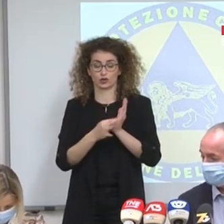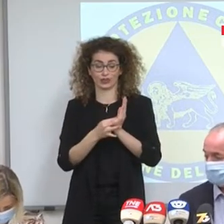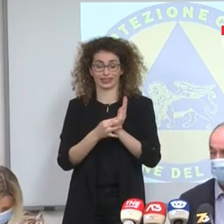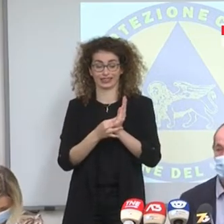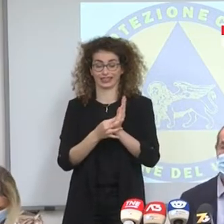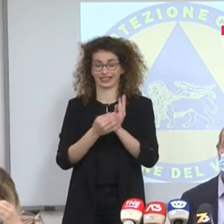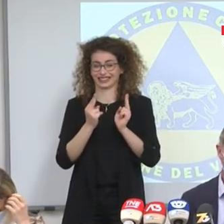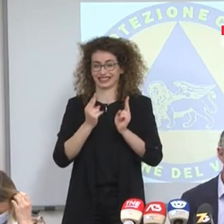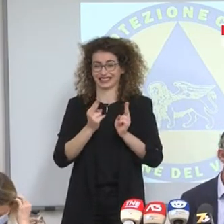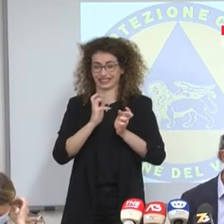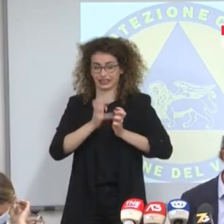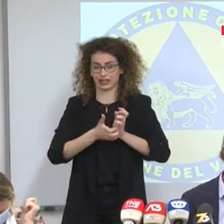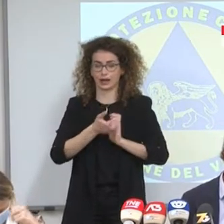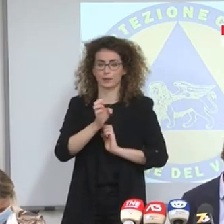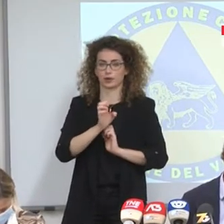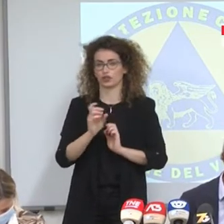giovedì.